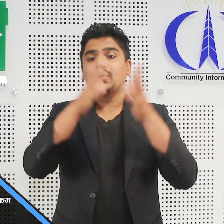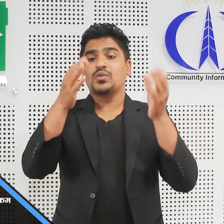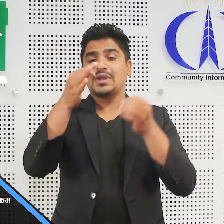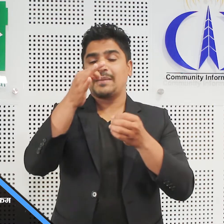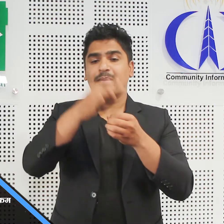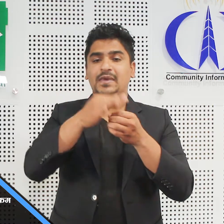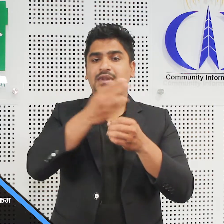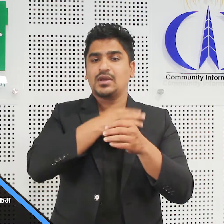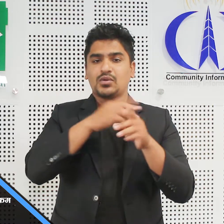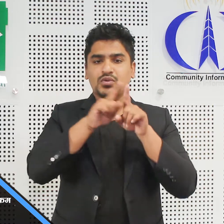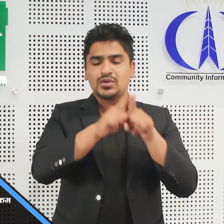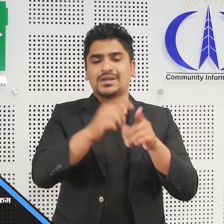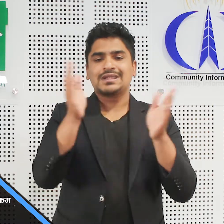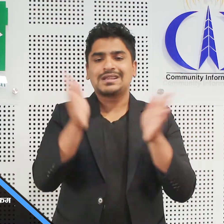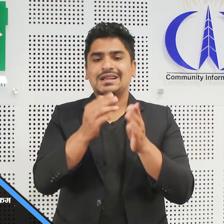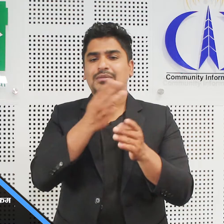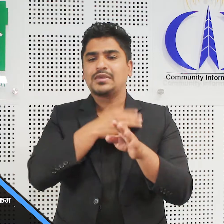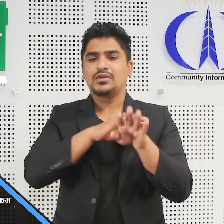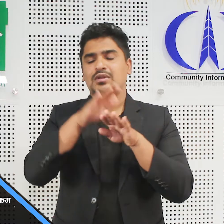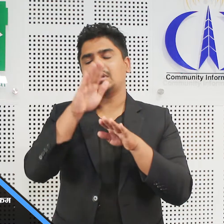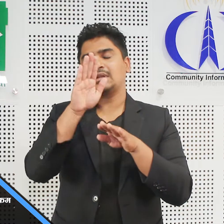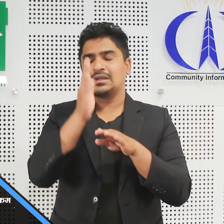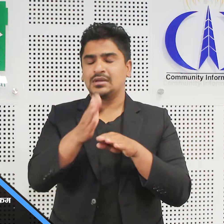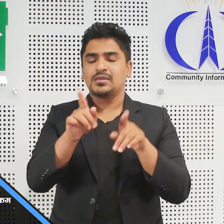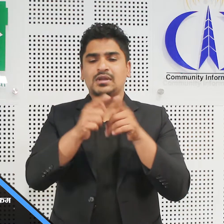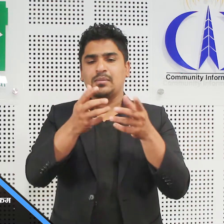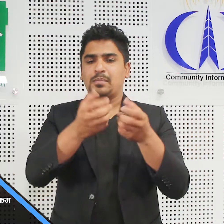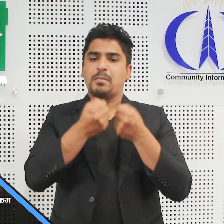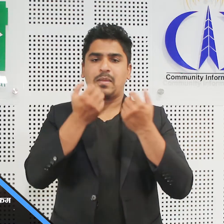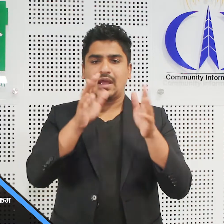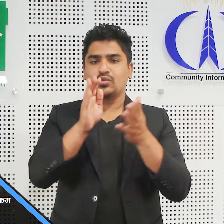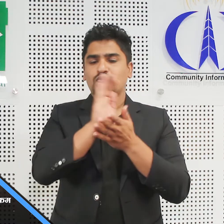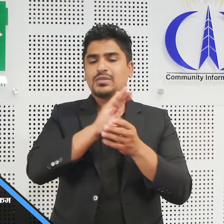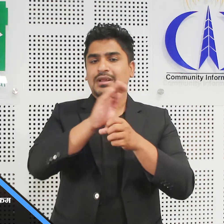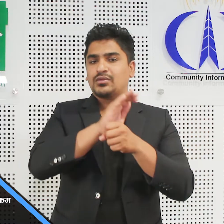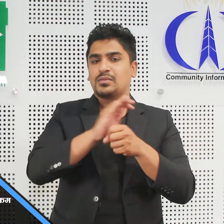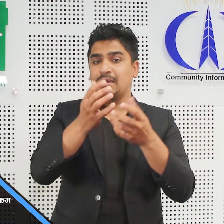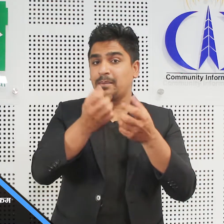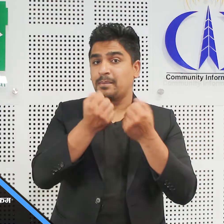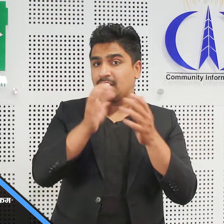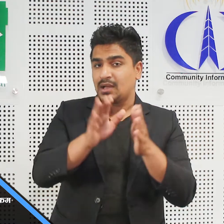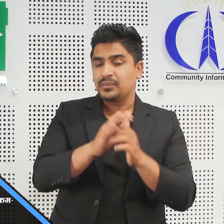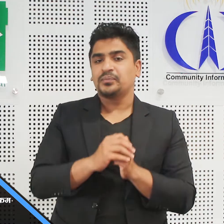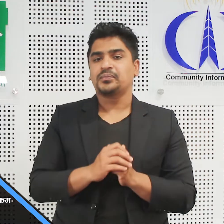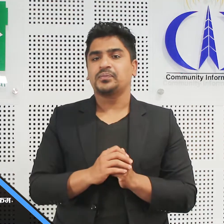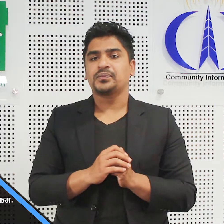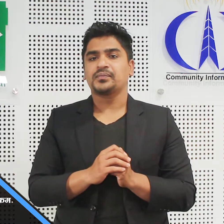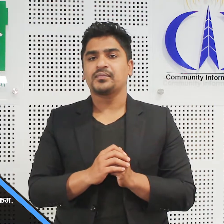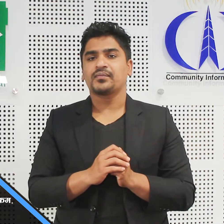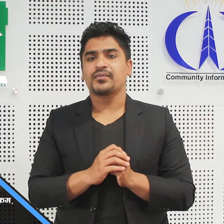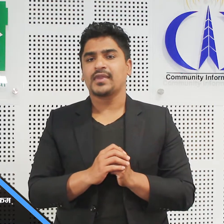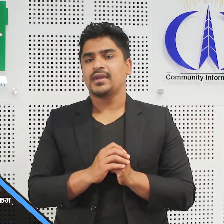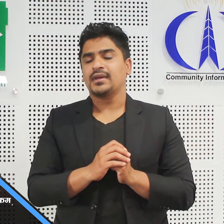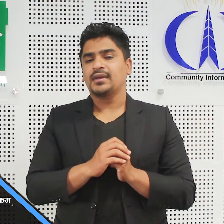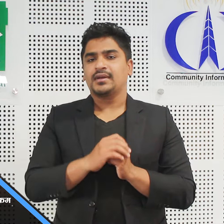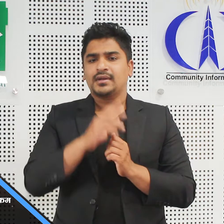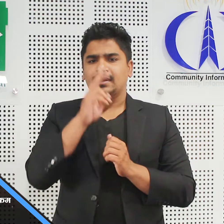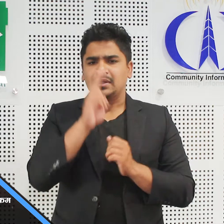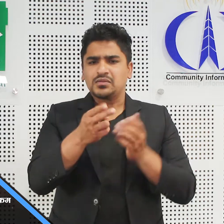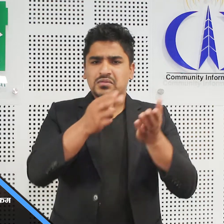लगायतका विषयहरू घरबार करहरूमा केही सहुलियत विषयहरू चाहिँ ठुला व्यवसायीसँगै साना व्यवसायीले पनि त्यो सुविधा प्राप्त गर्नुभयो त्यो